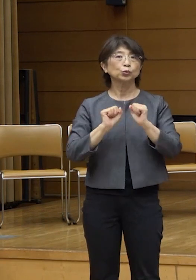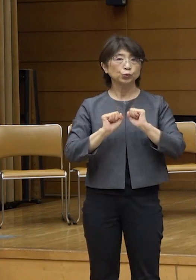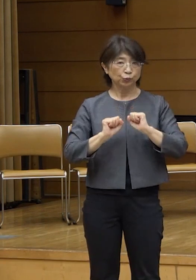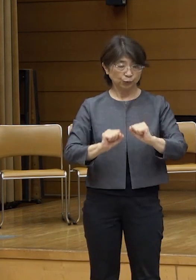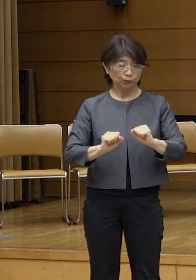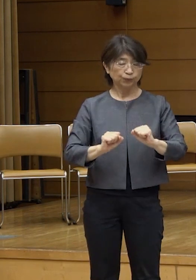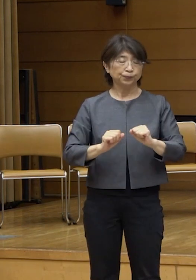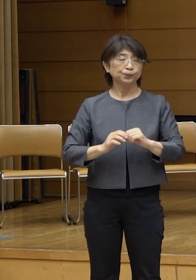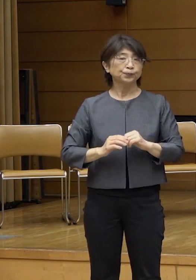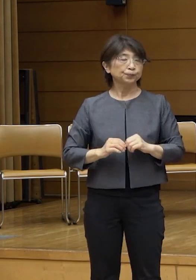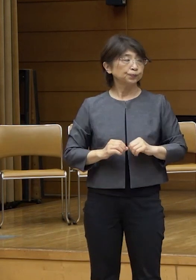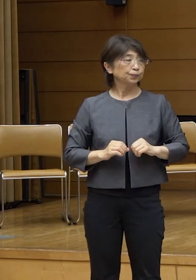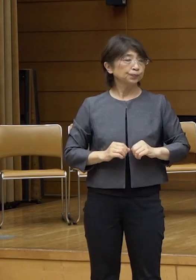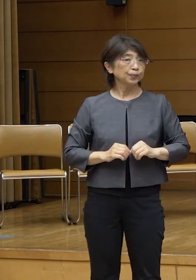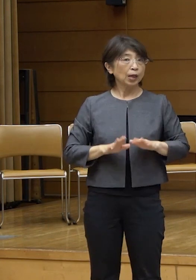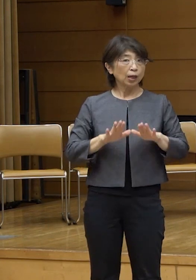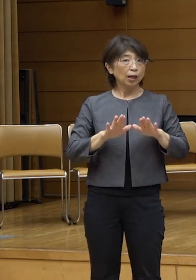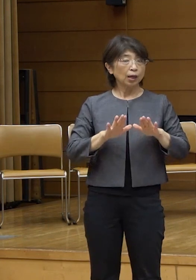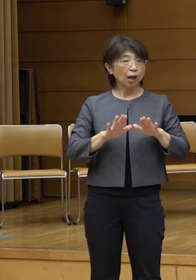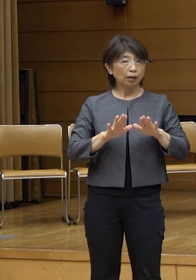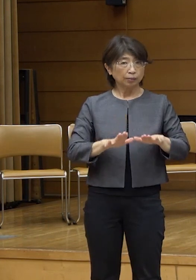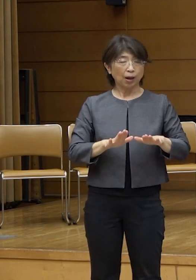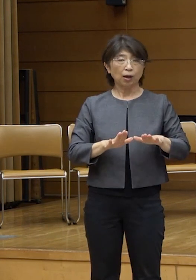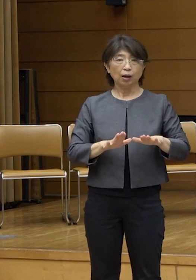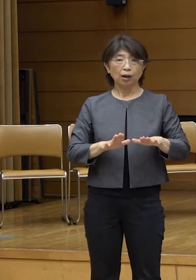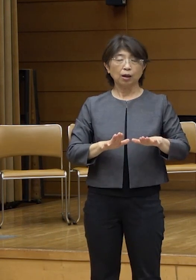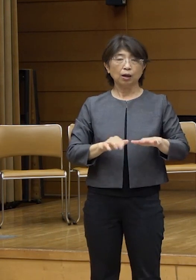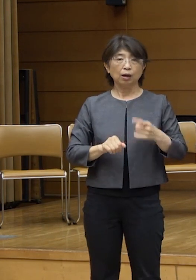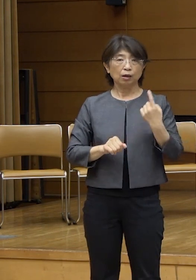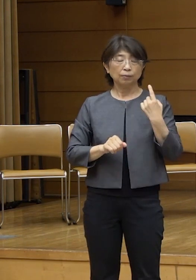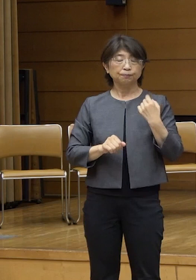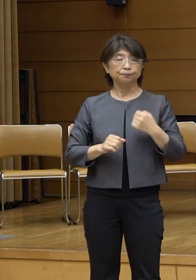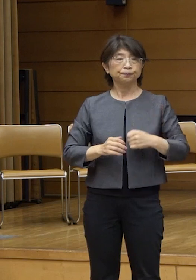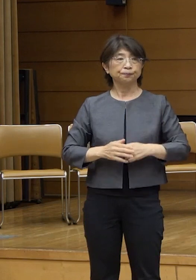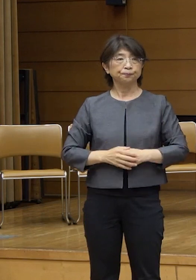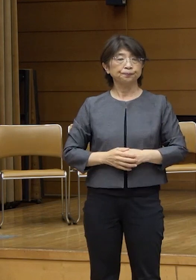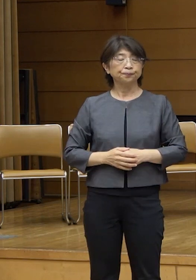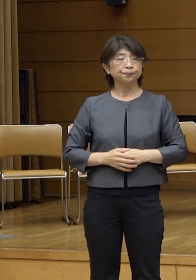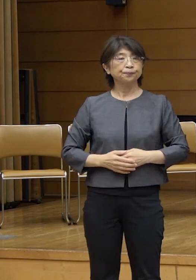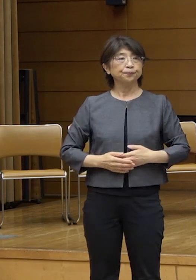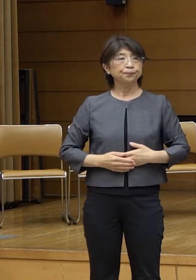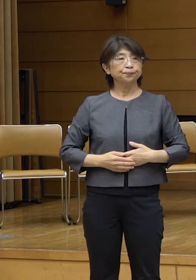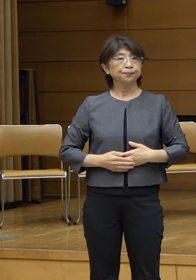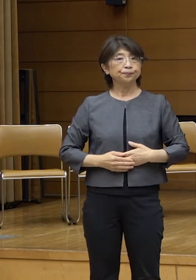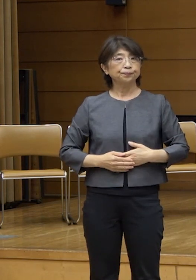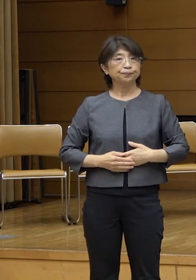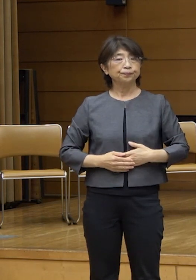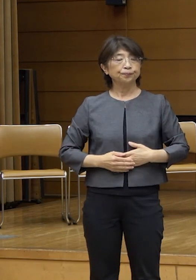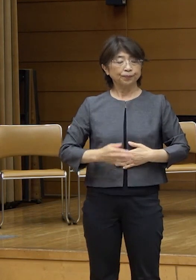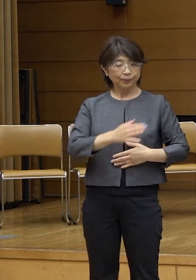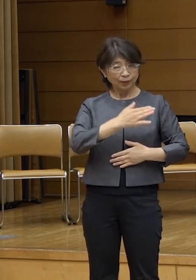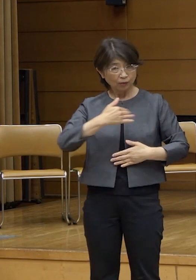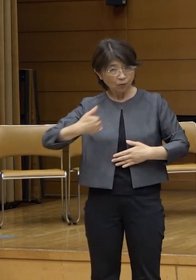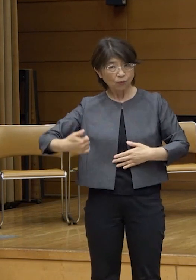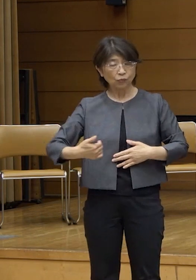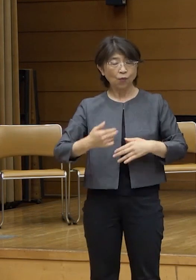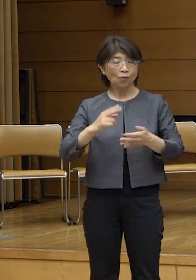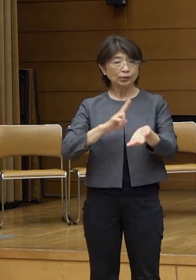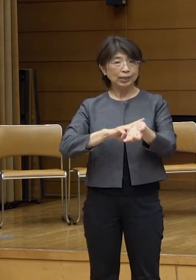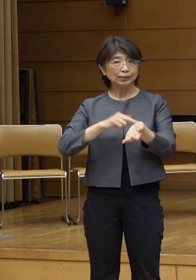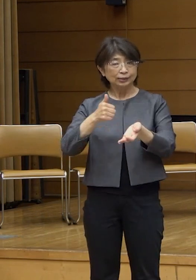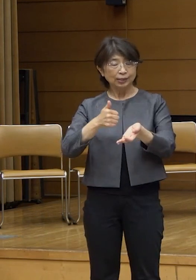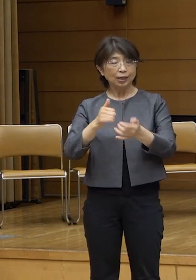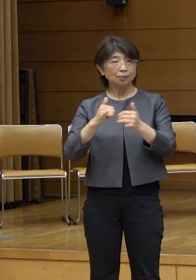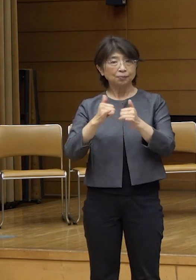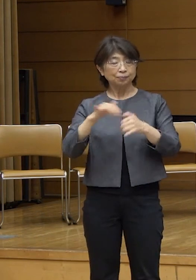ね、今一つこれはいや、うちの会の先生方が協力してくれ